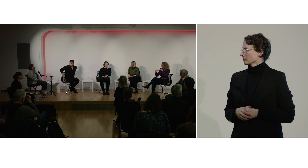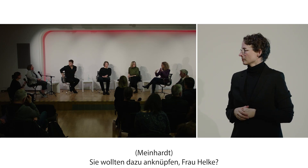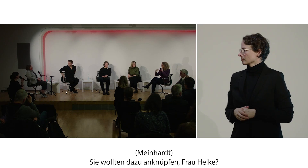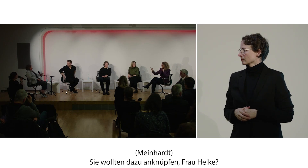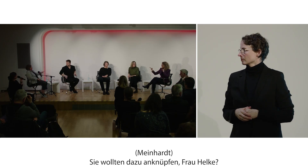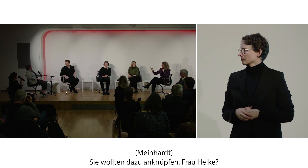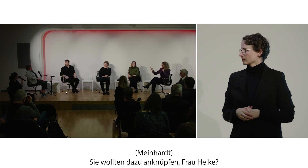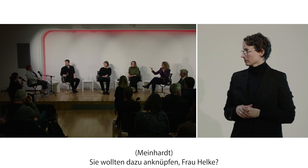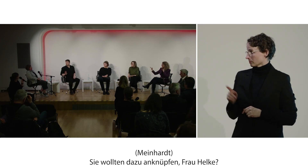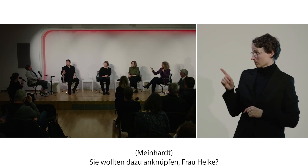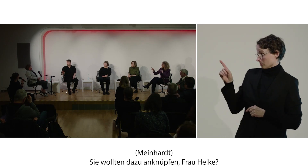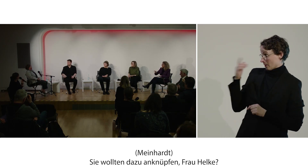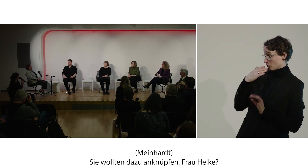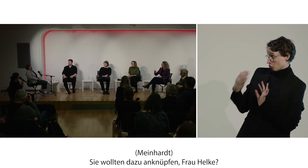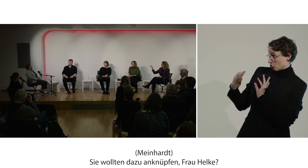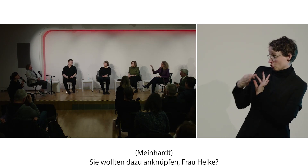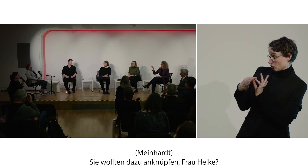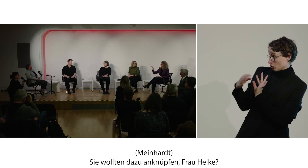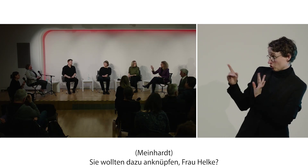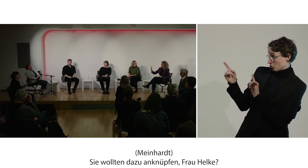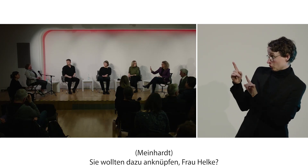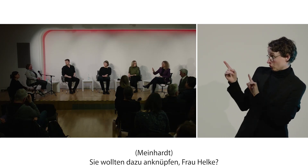Sie wollten dazu anknüpfen, Frau Schreilke?